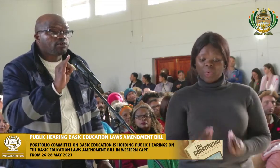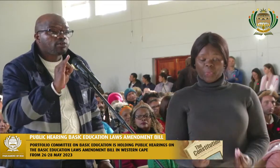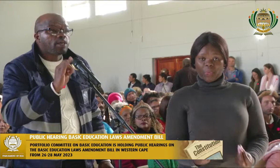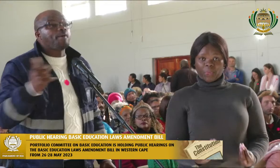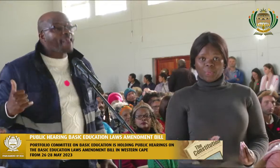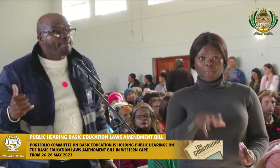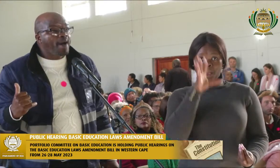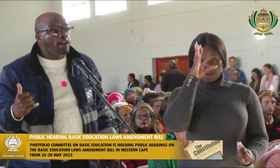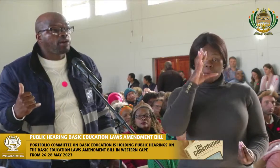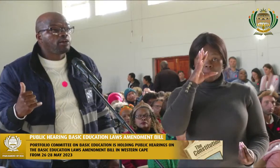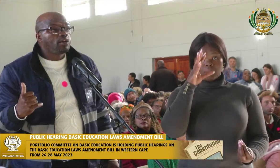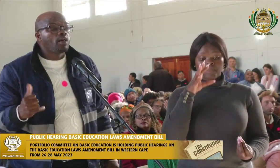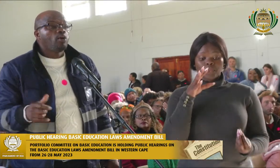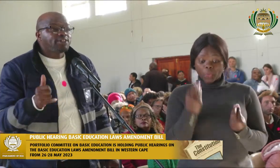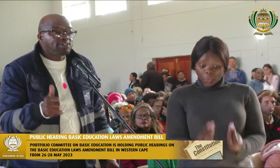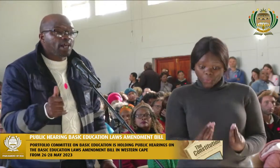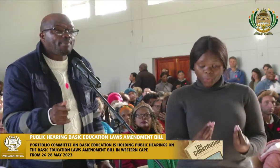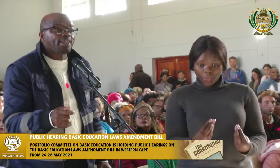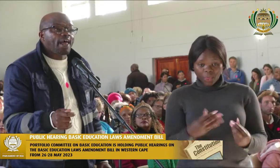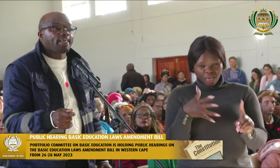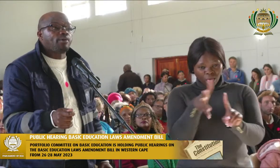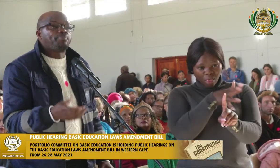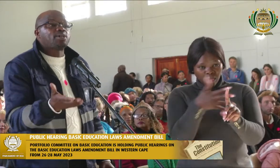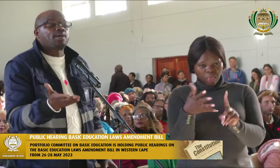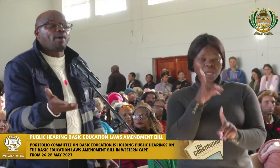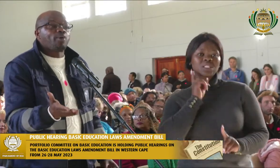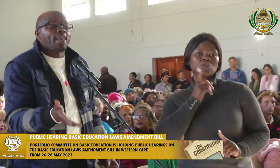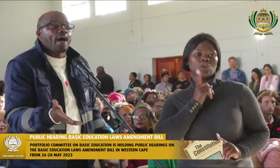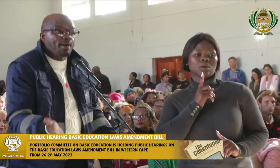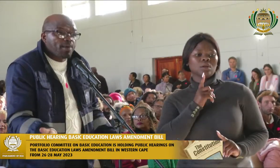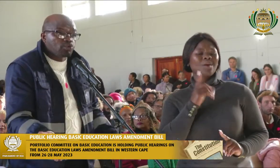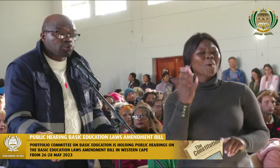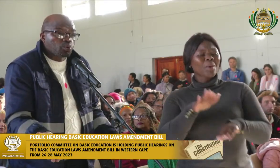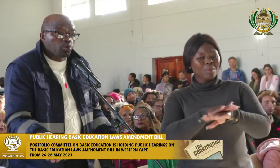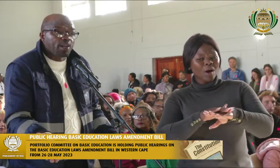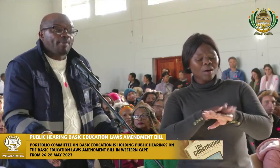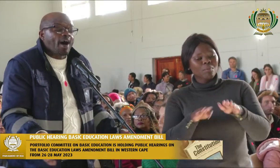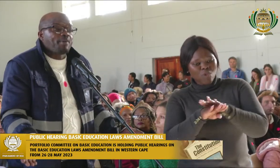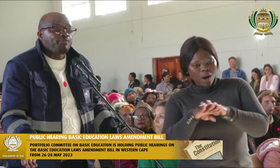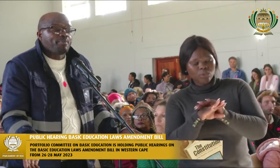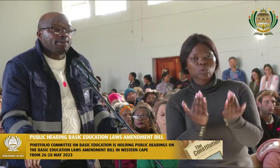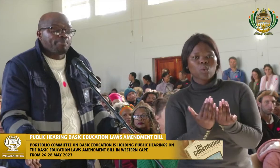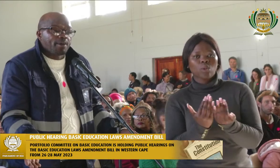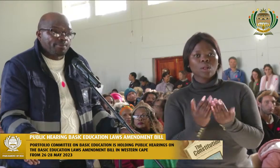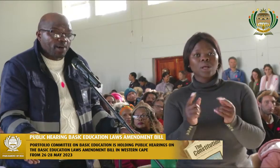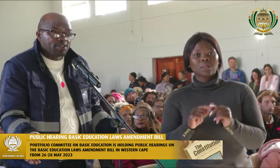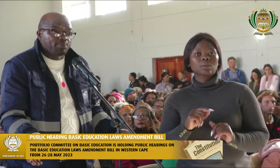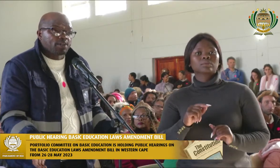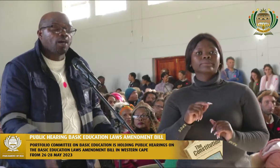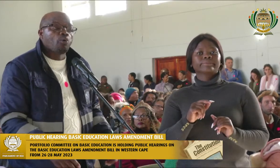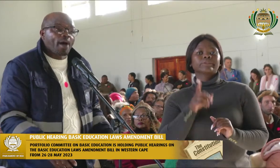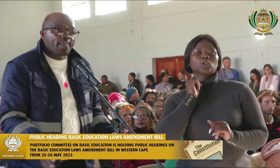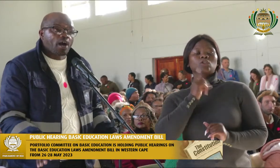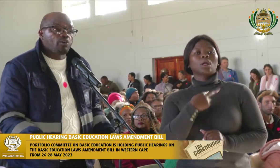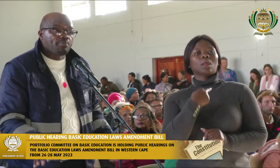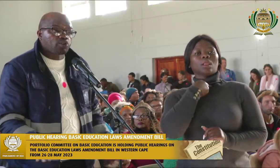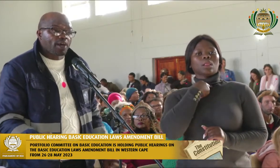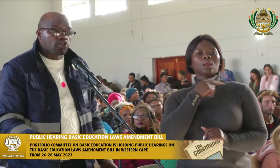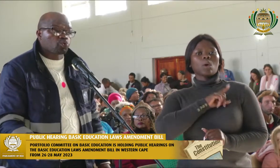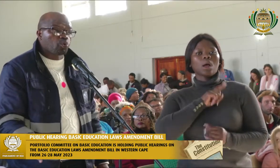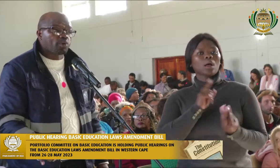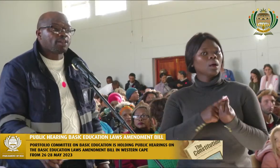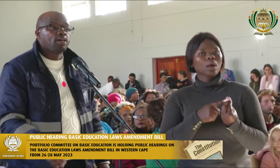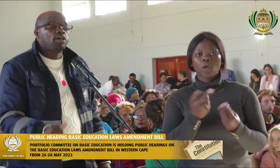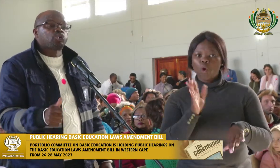otishala eprimary. Othishala baxakiwe because abantwana ababethwa ezikolweni abafumani punishment kwayeka